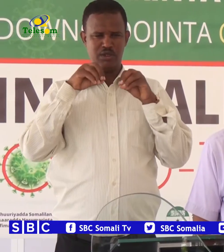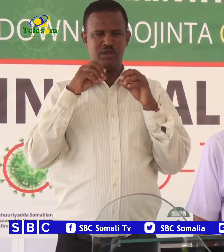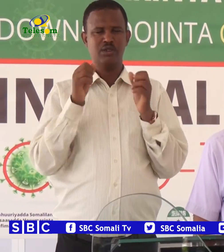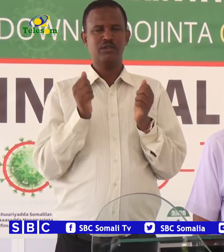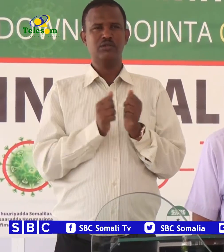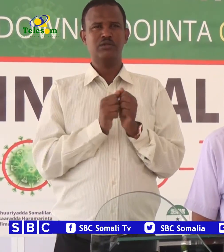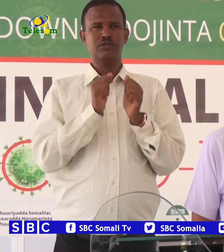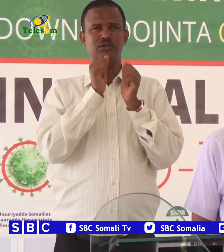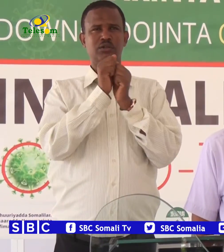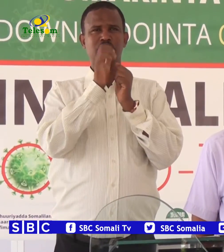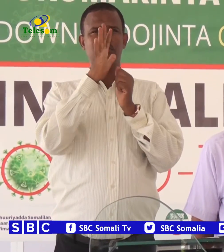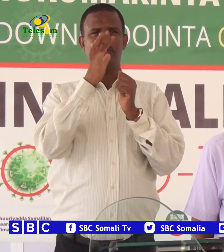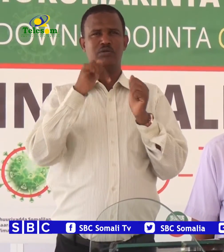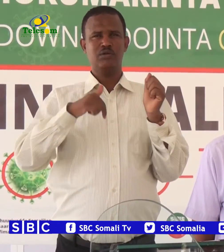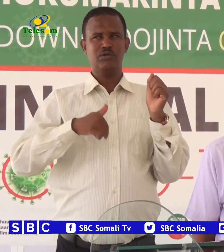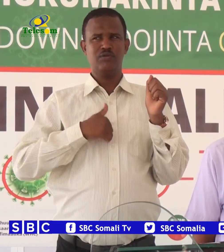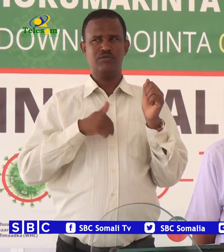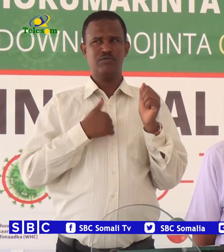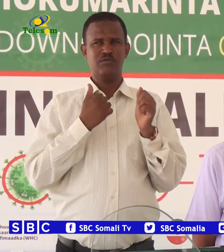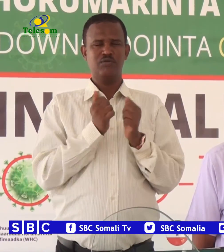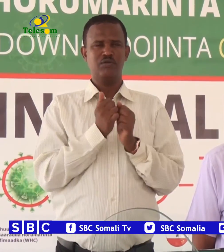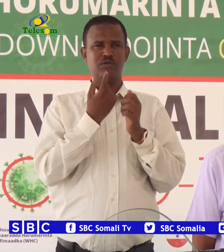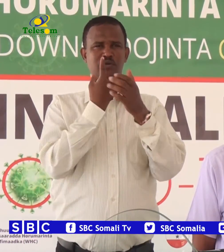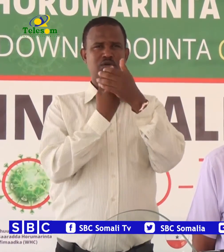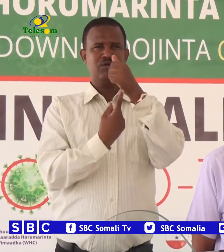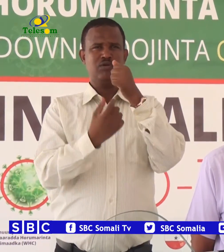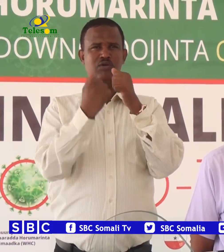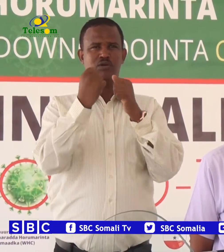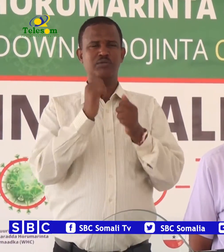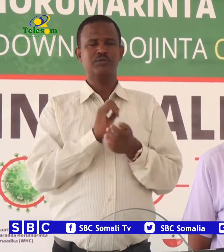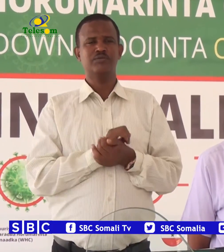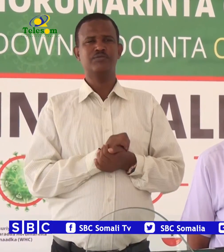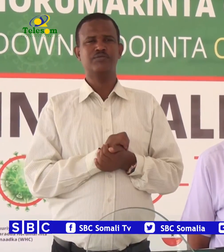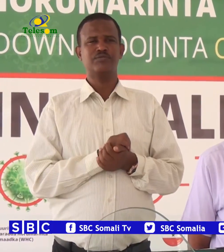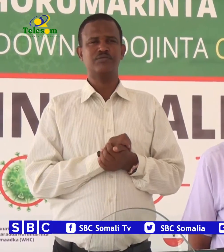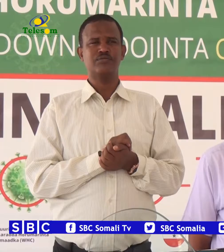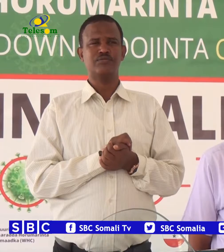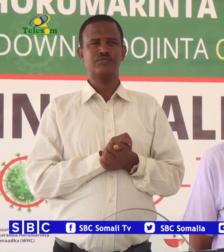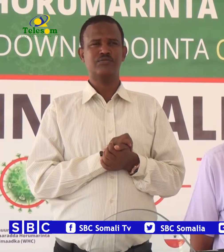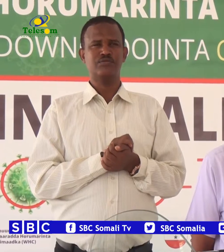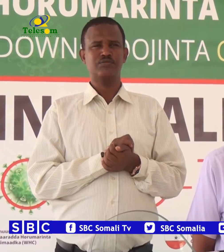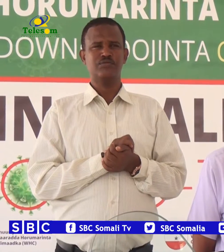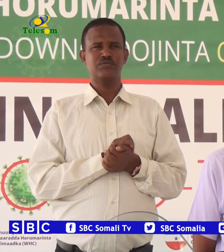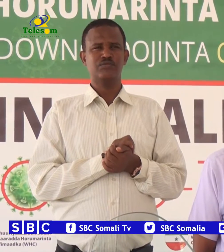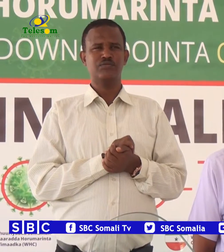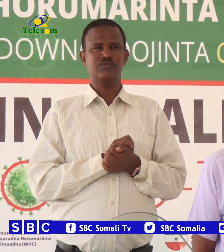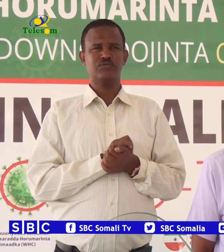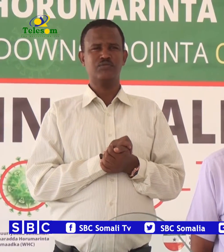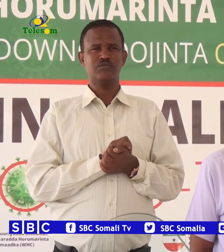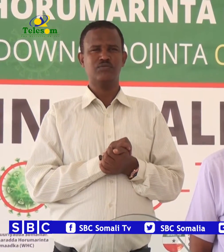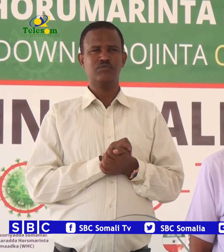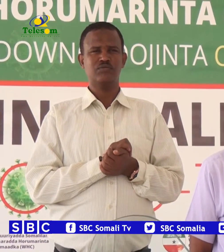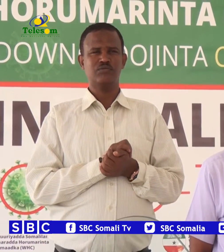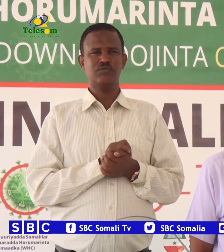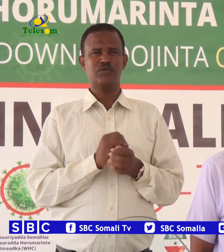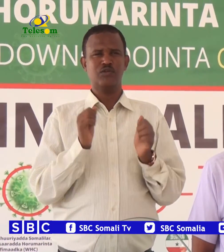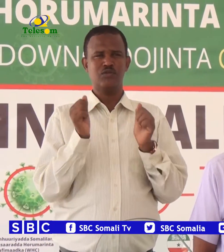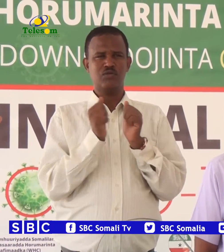ah hadii aan kala saarsaaro 15 qof 10 waa